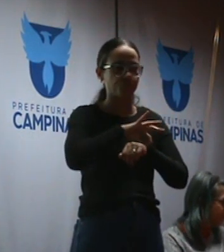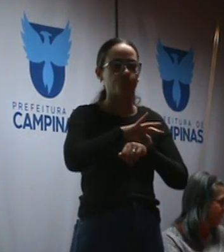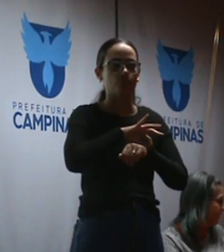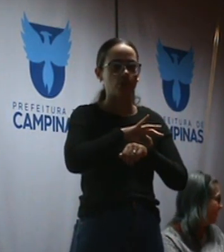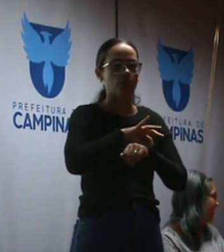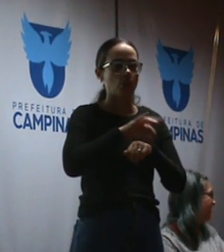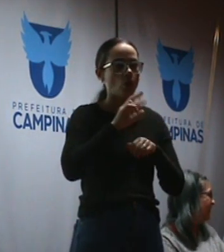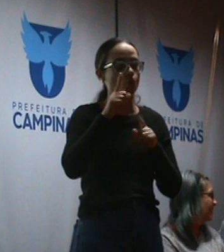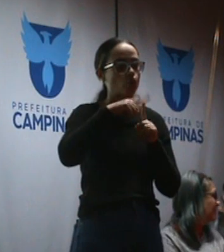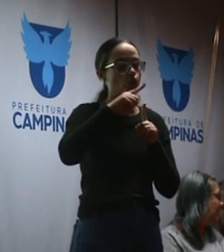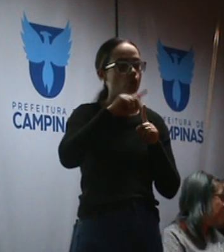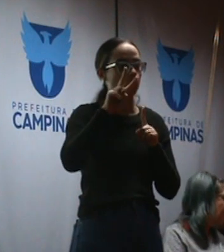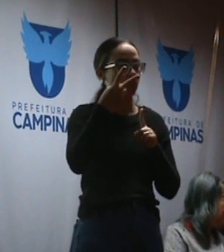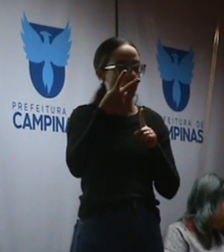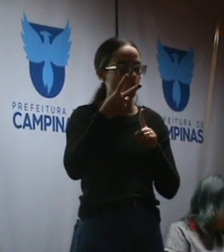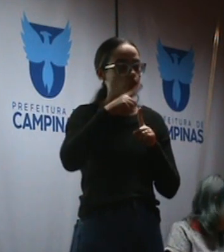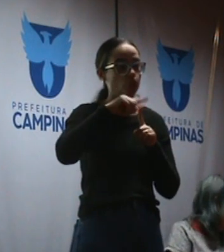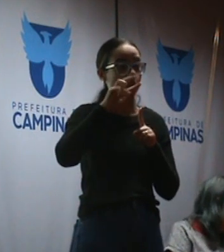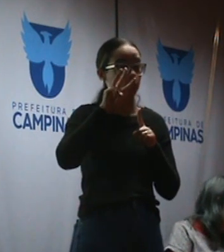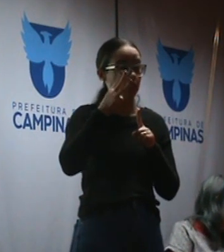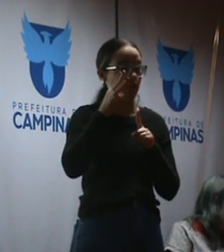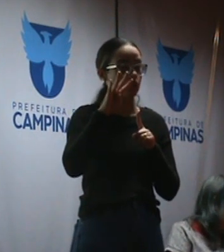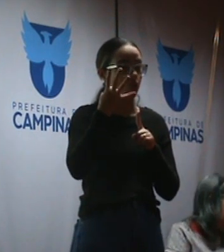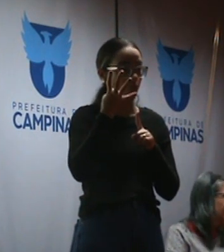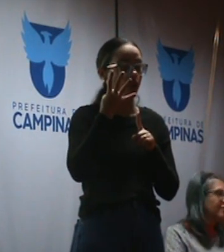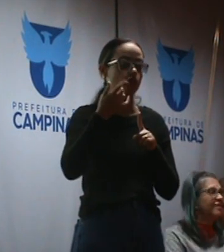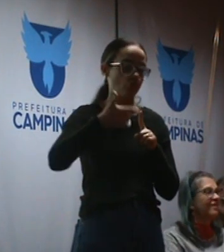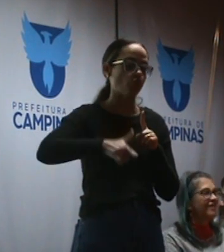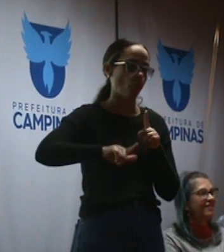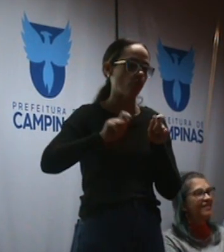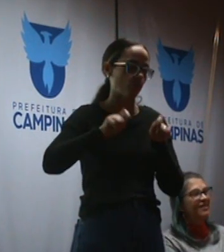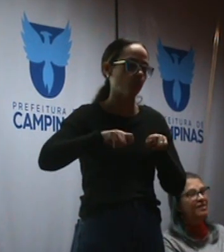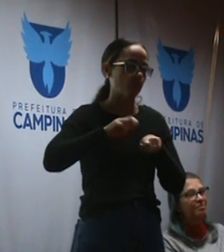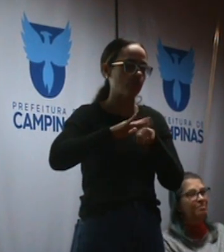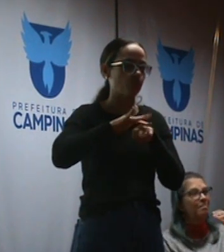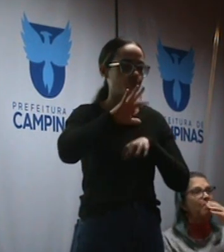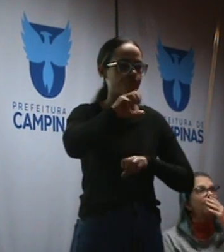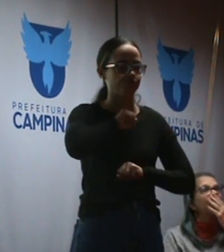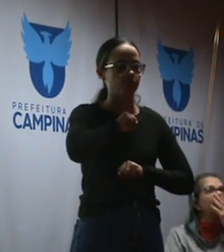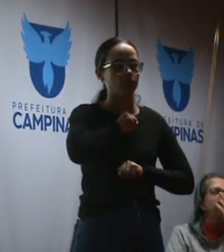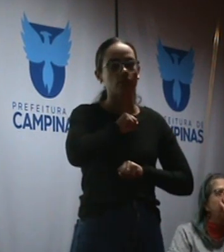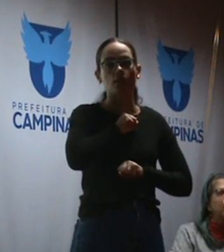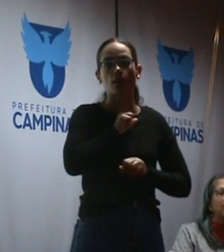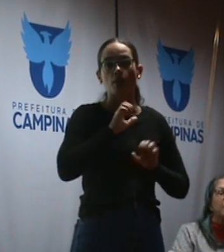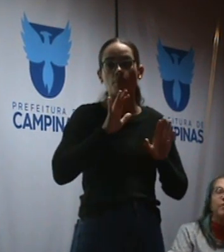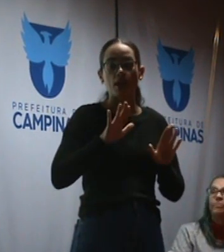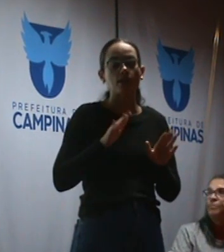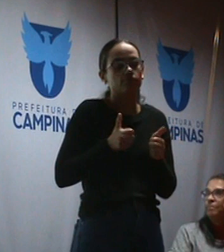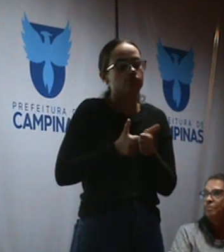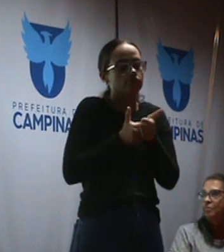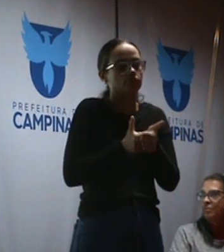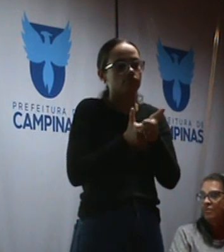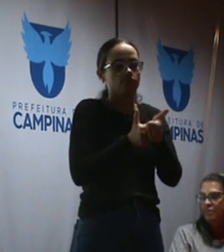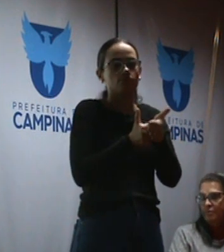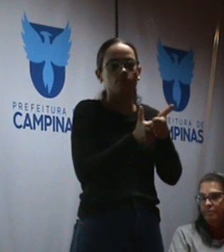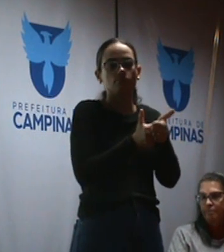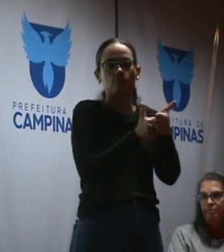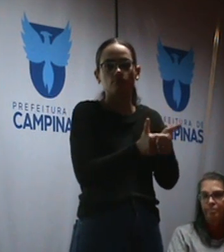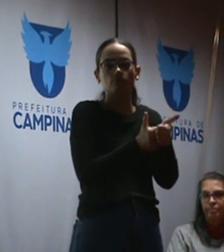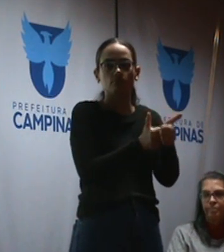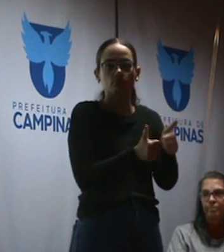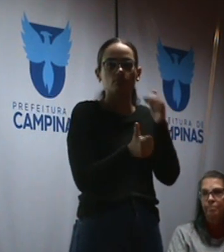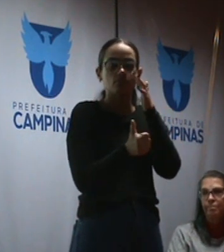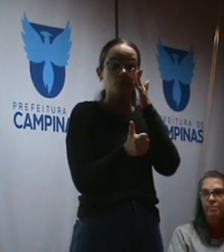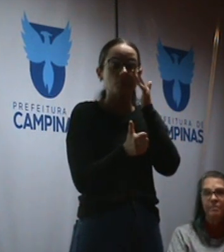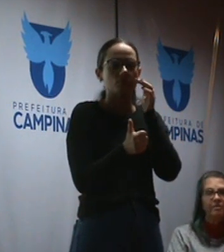pelo tipo 2, tipo 3 ou 4, eu posso pegar dengue de novo, tá? E aí a gente faz um acompanhamento de qual que é